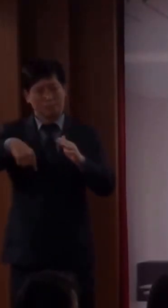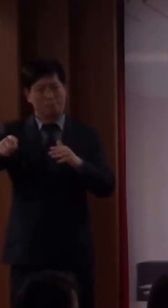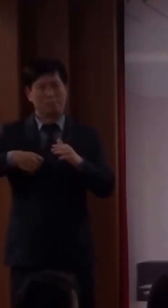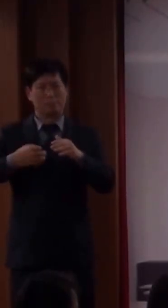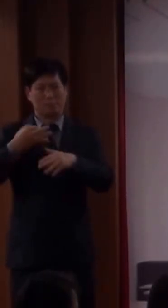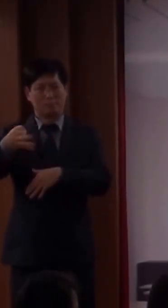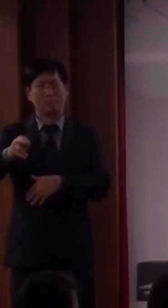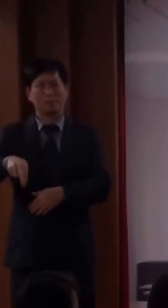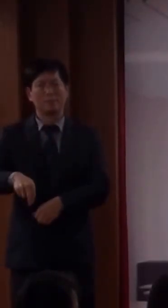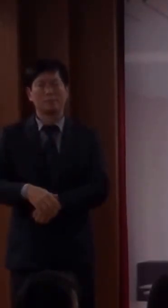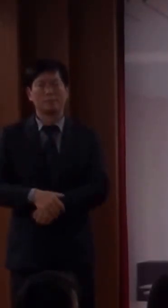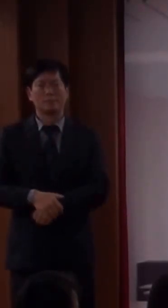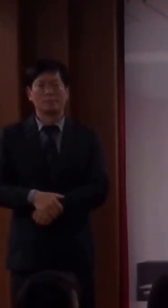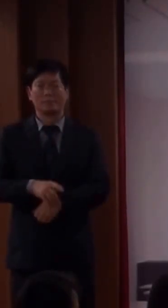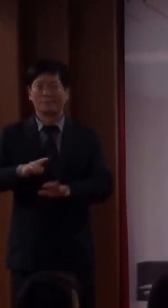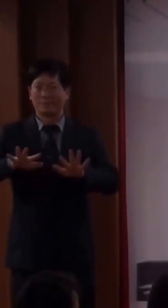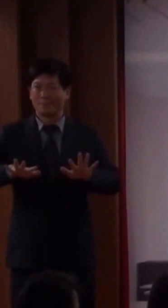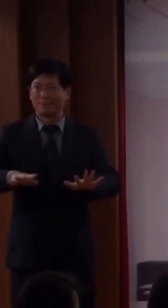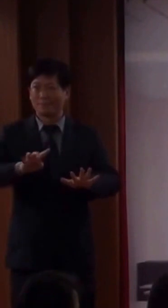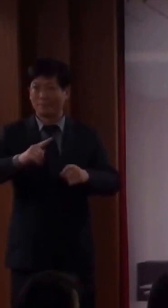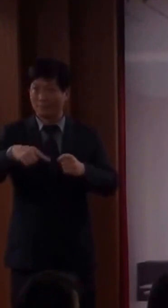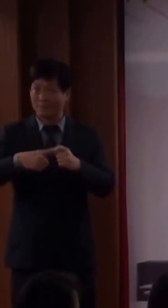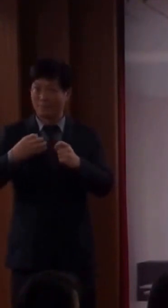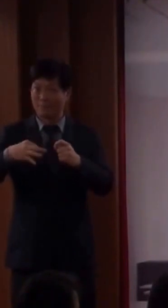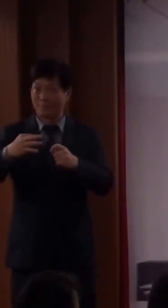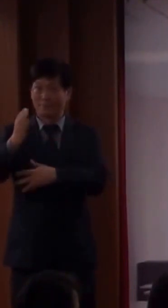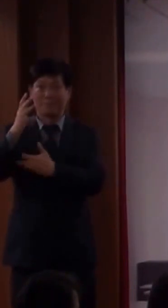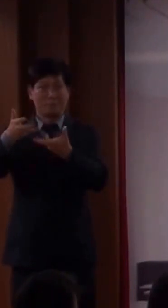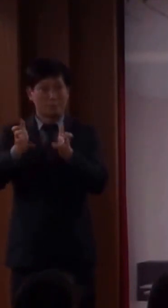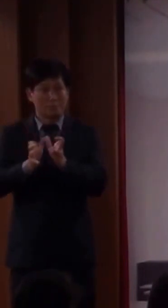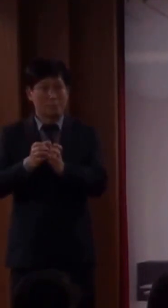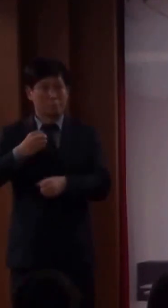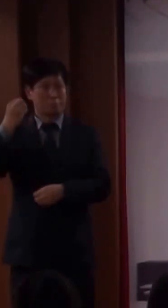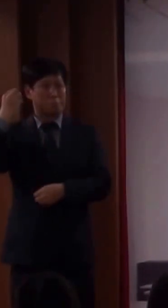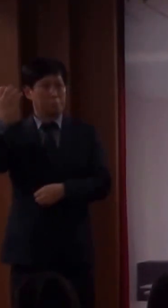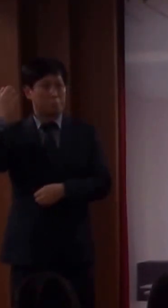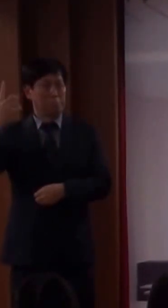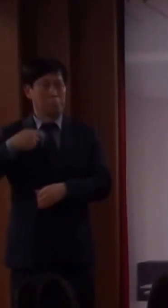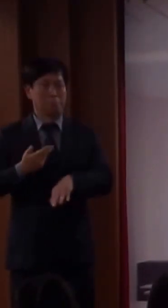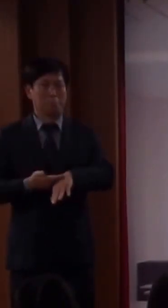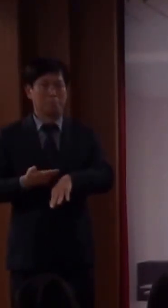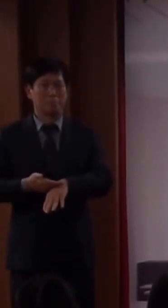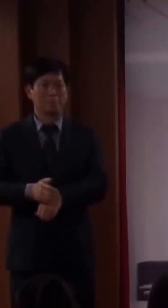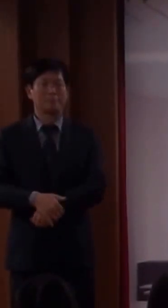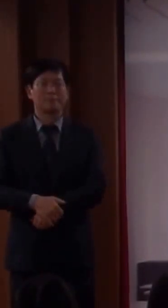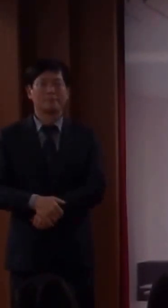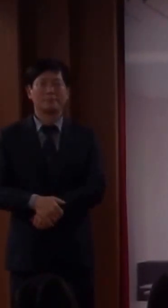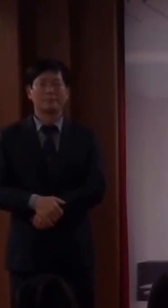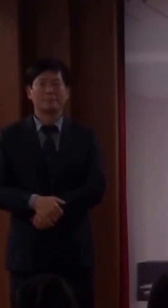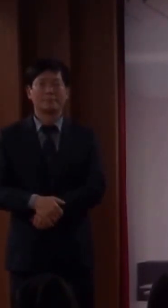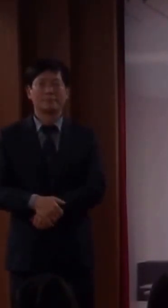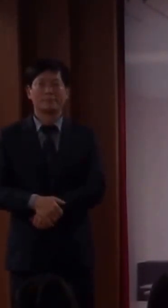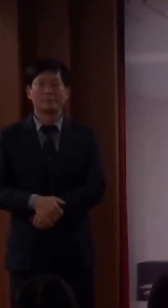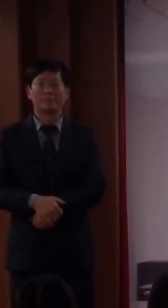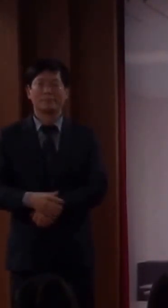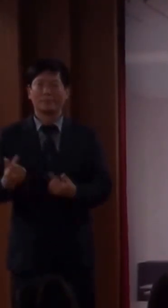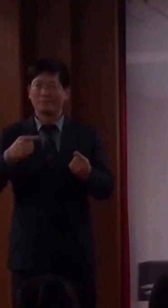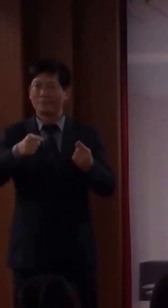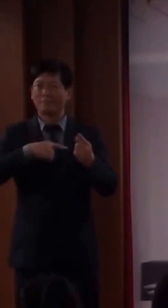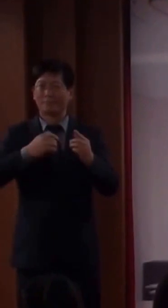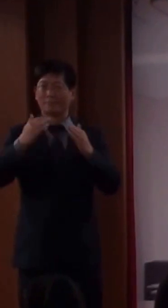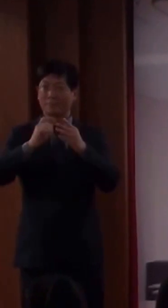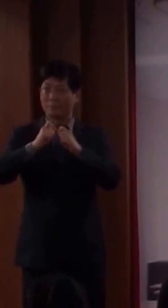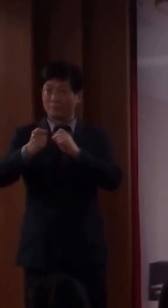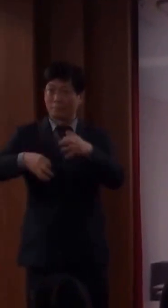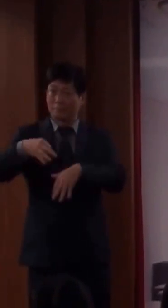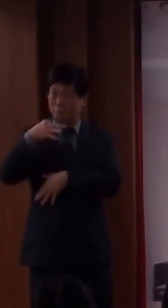个服务哦。好，这个就是我们这个财政部今年的一个异化新招啦。好的，那么其实呢，这个缴纳房屋